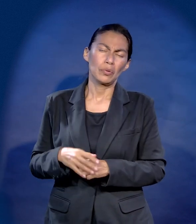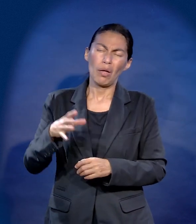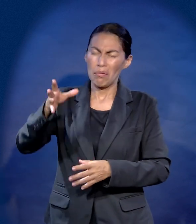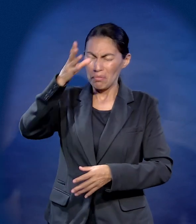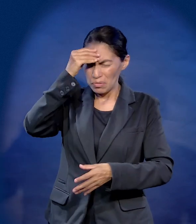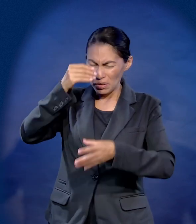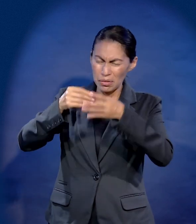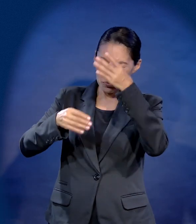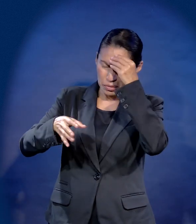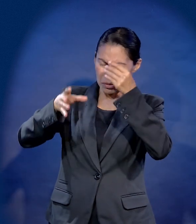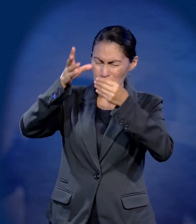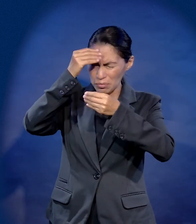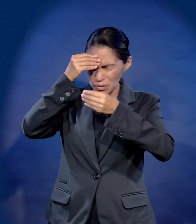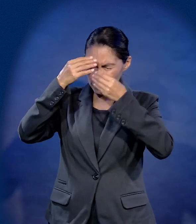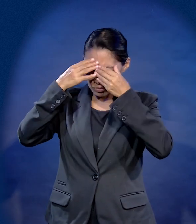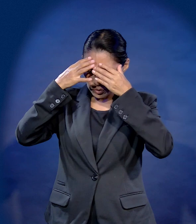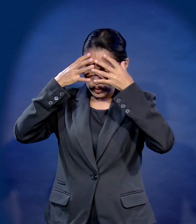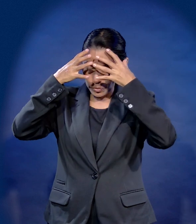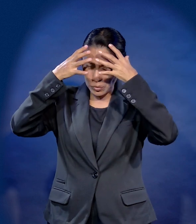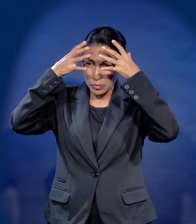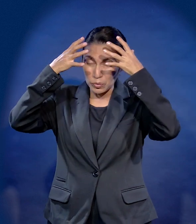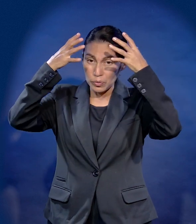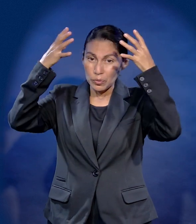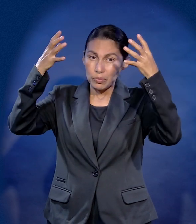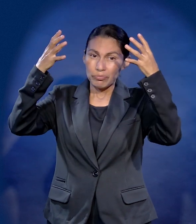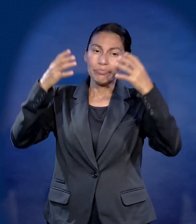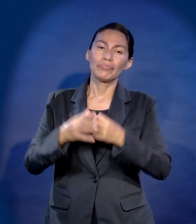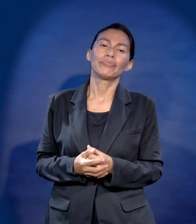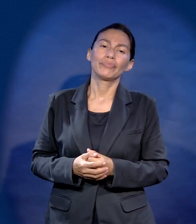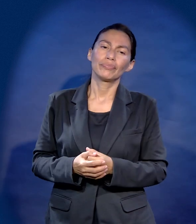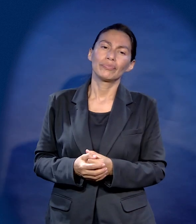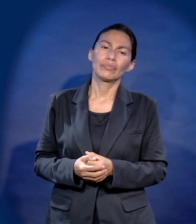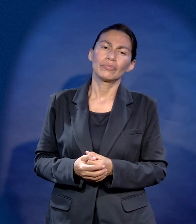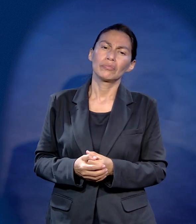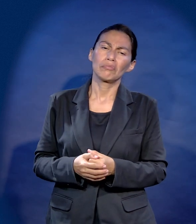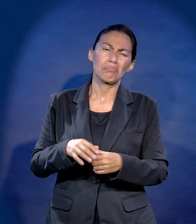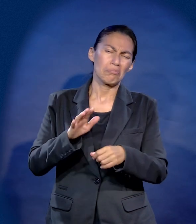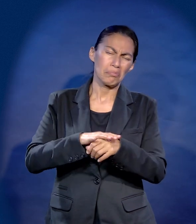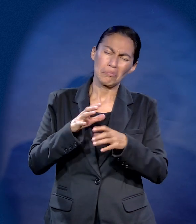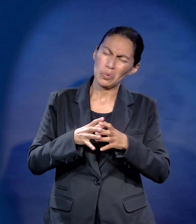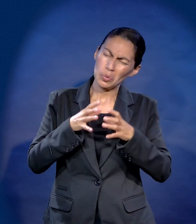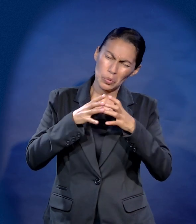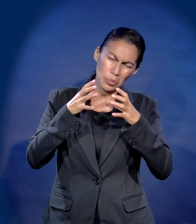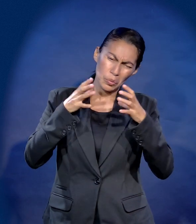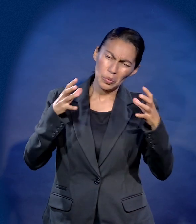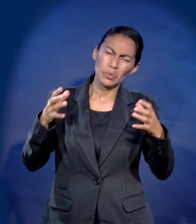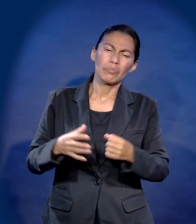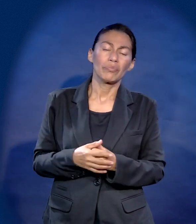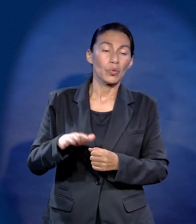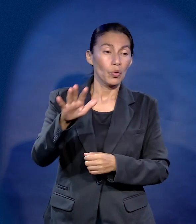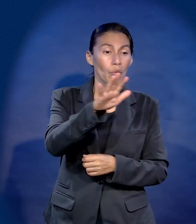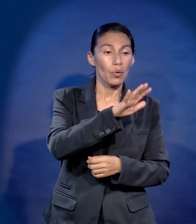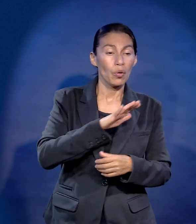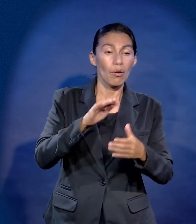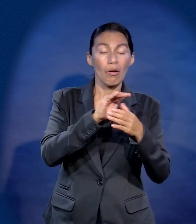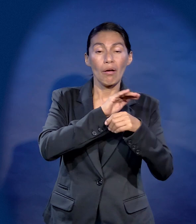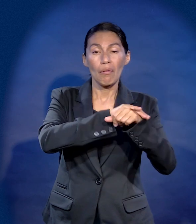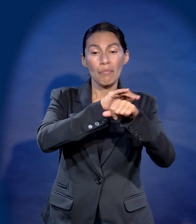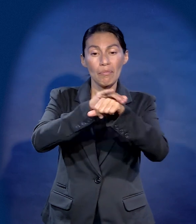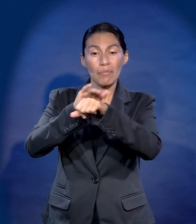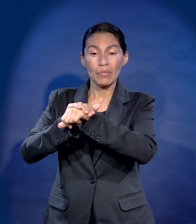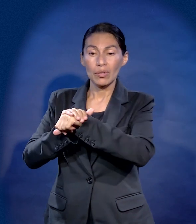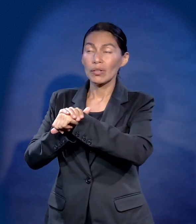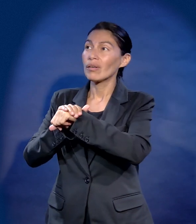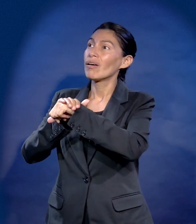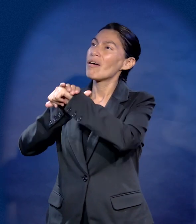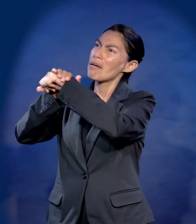proceso de discipulado y de crecimiento constante hasta el día en que morimos. Crecimiento, crecimiento.